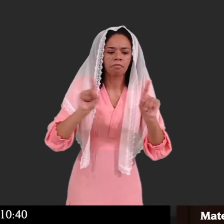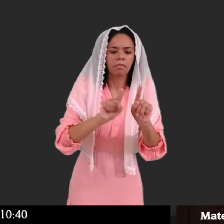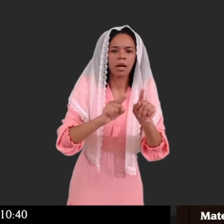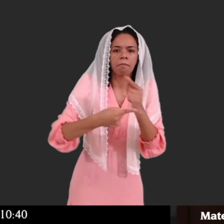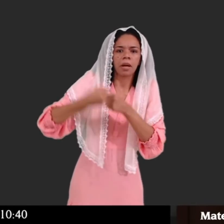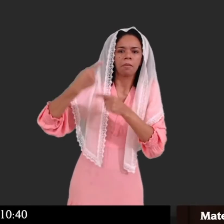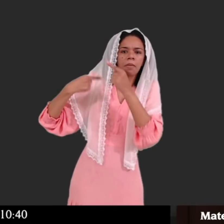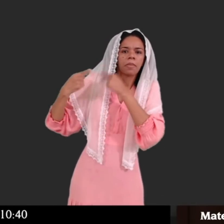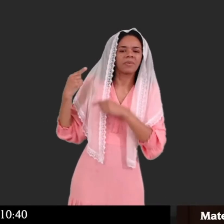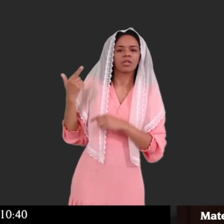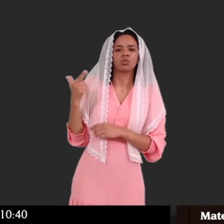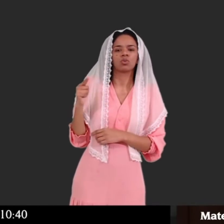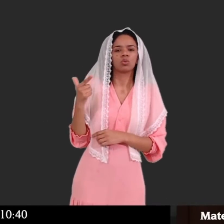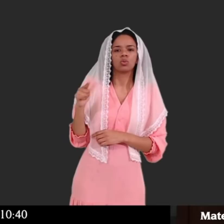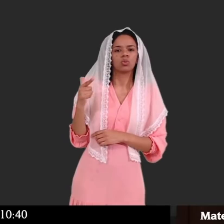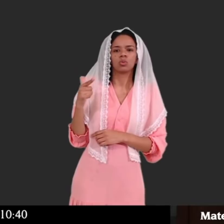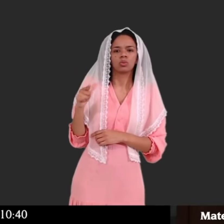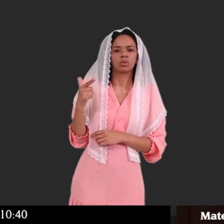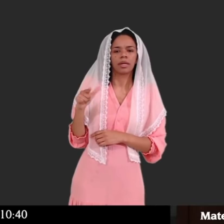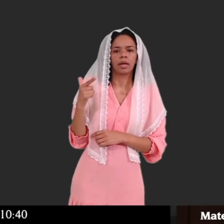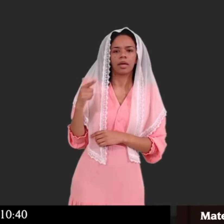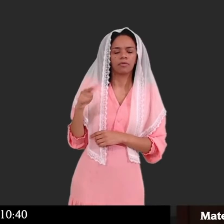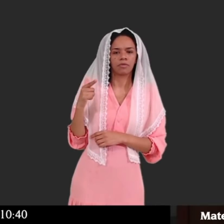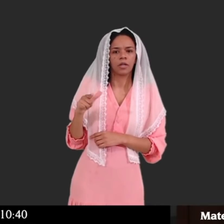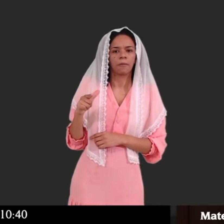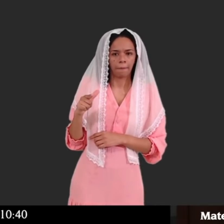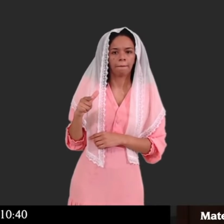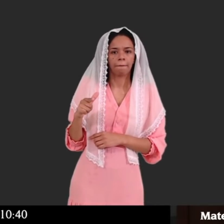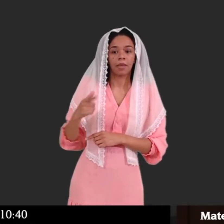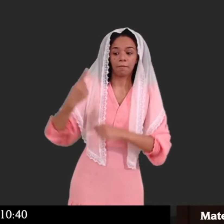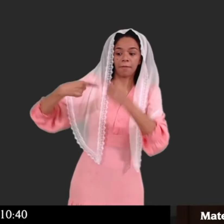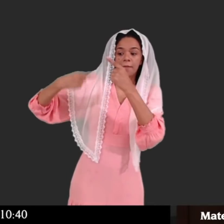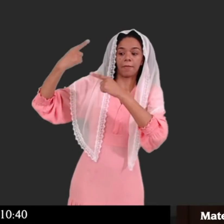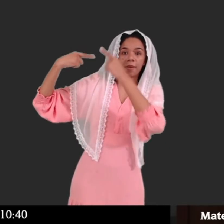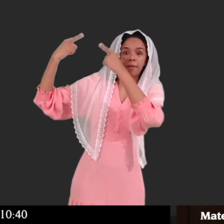não teve ascendência, não teve uma história pregressa de pai e de mãe. Foi Adão,